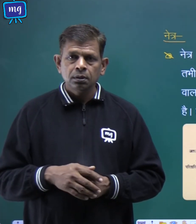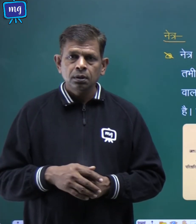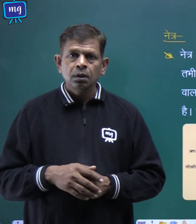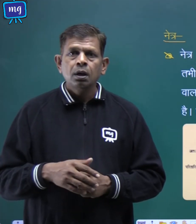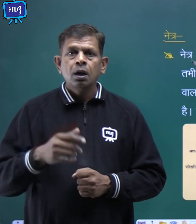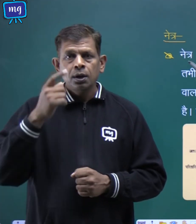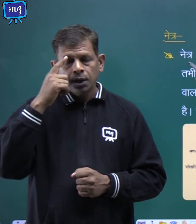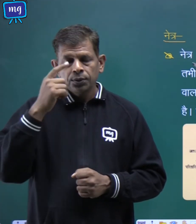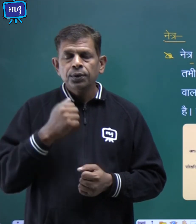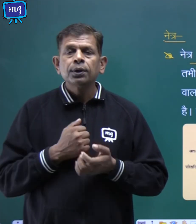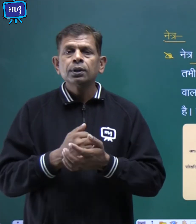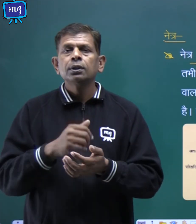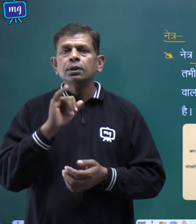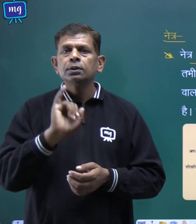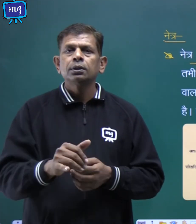नेत्र की सहायता से